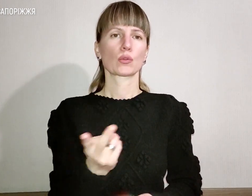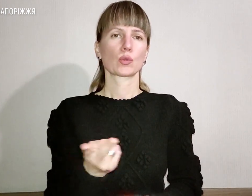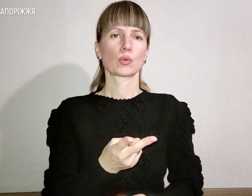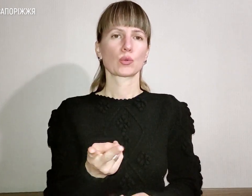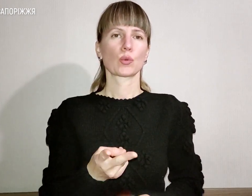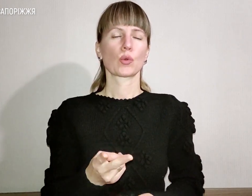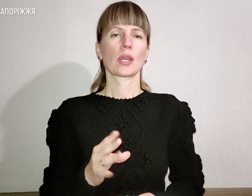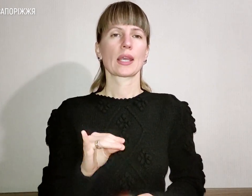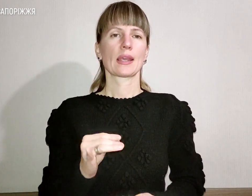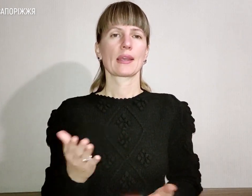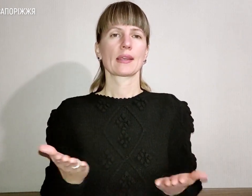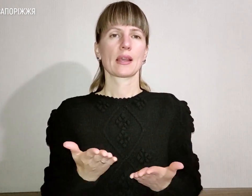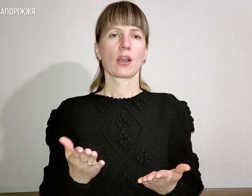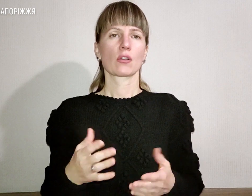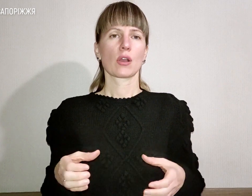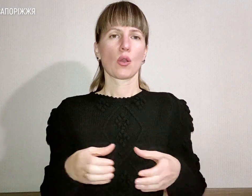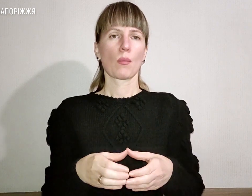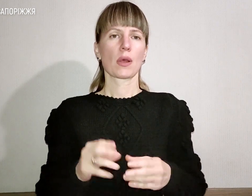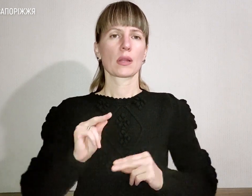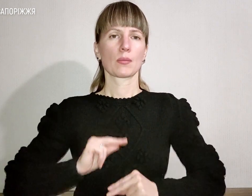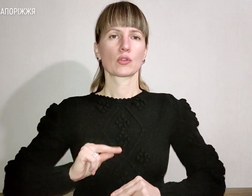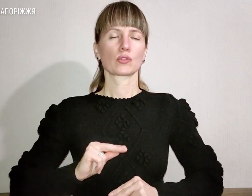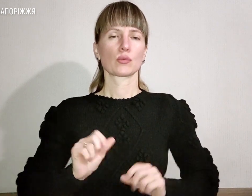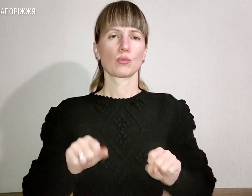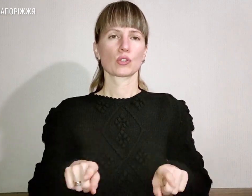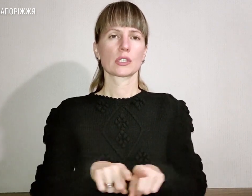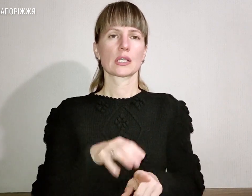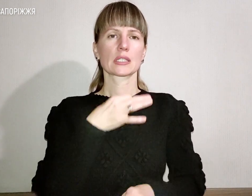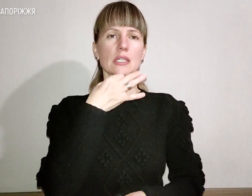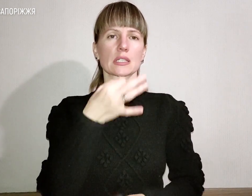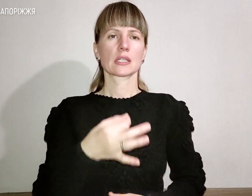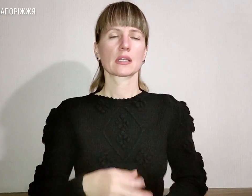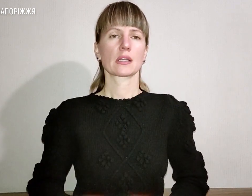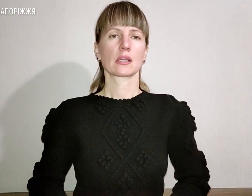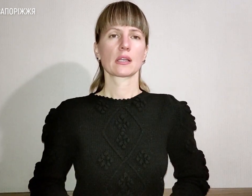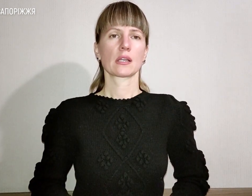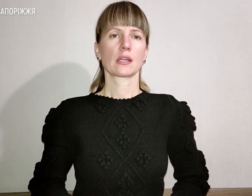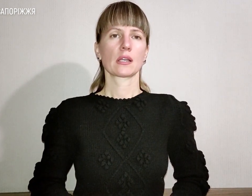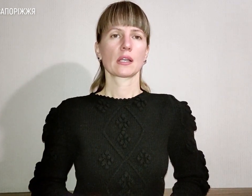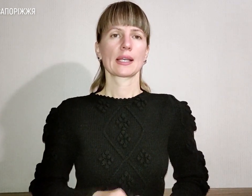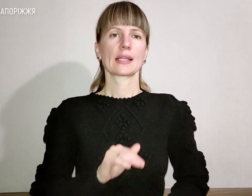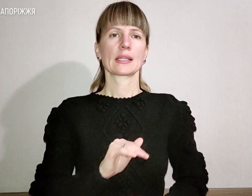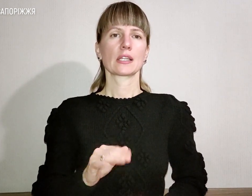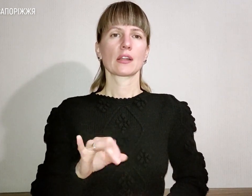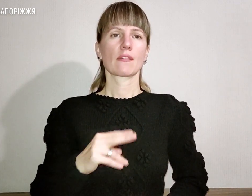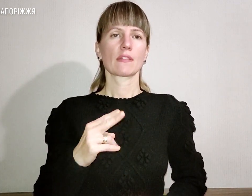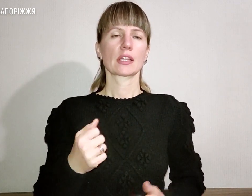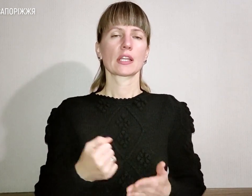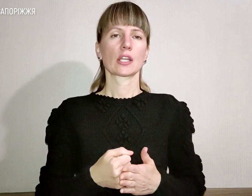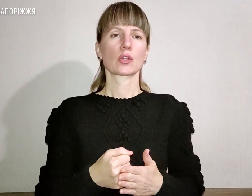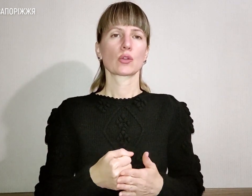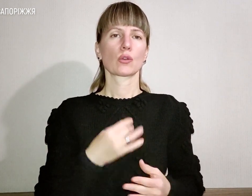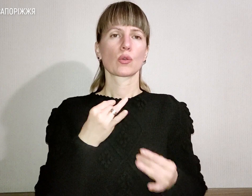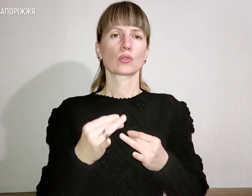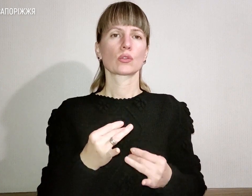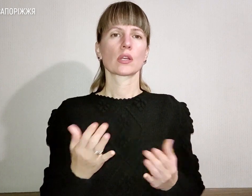і якось як команда працює, можна так сказати. Діток від і до консультуєте якого? Наприклад,